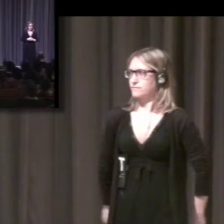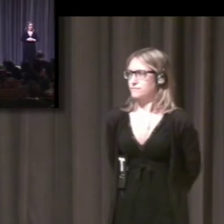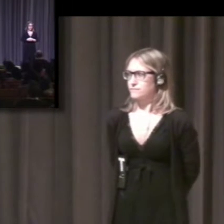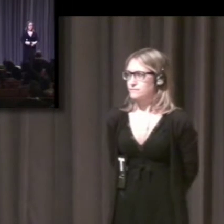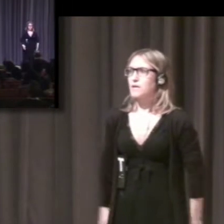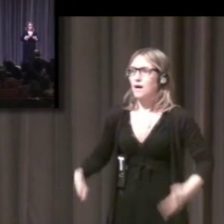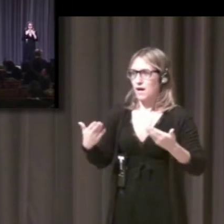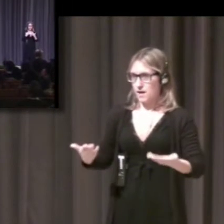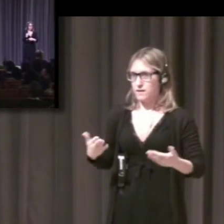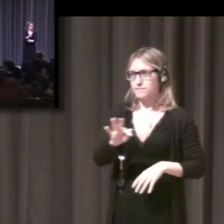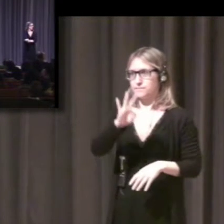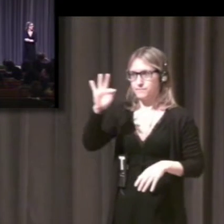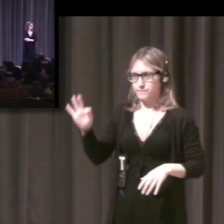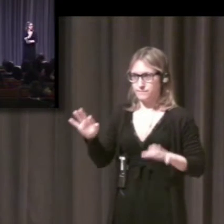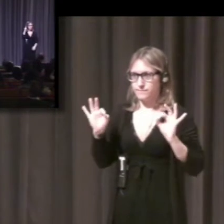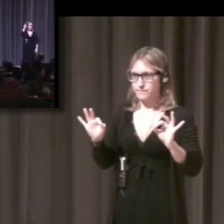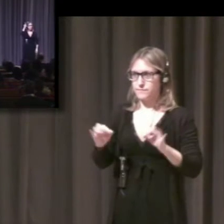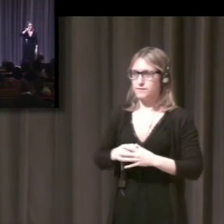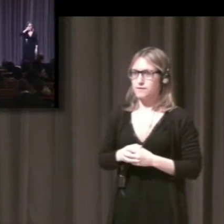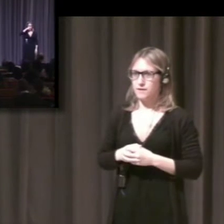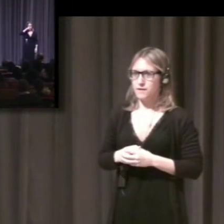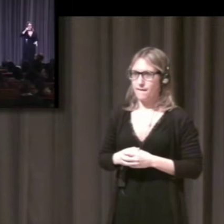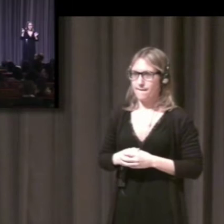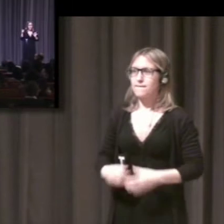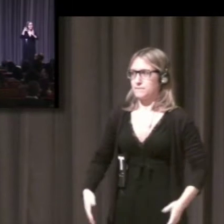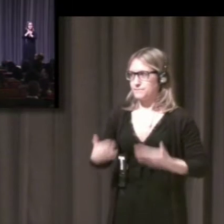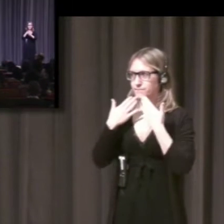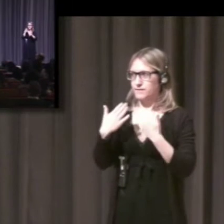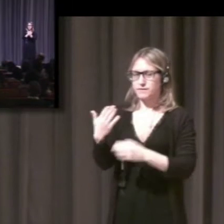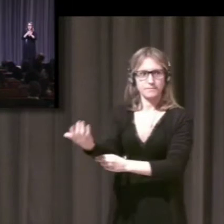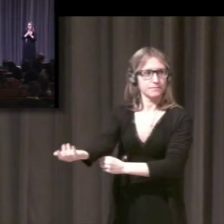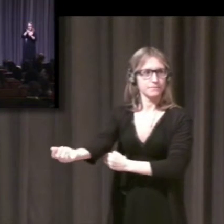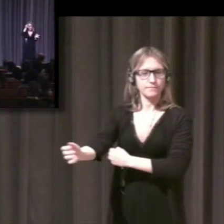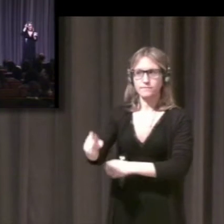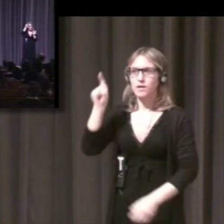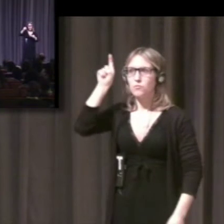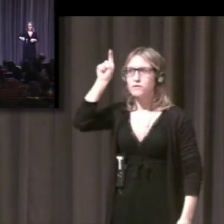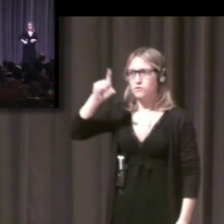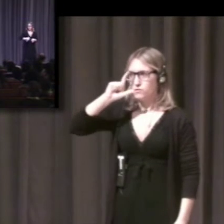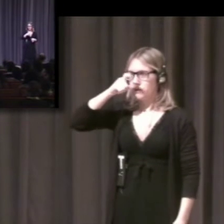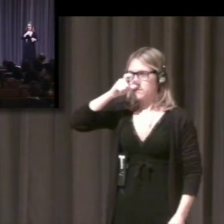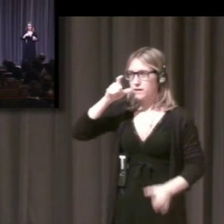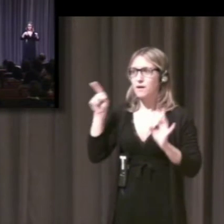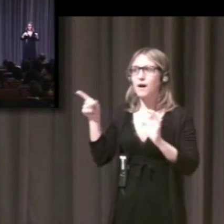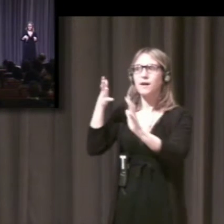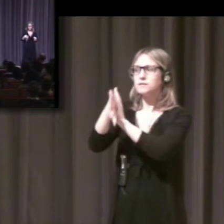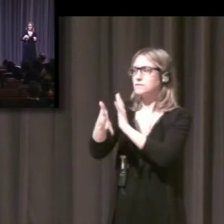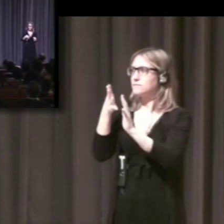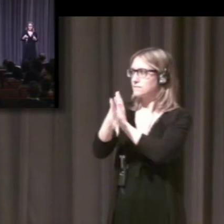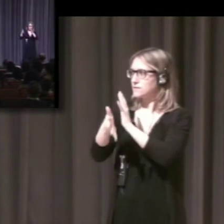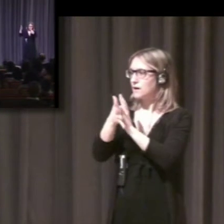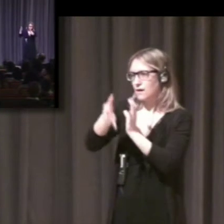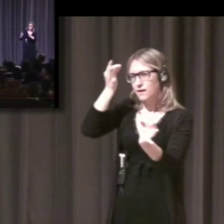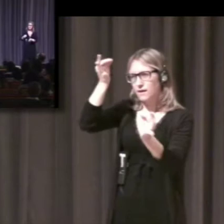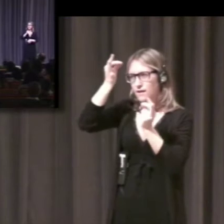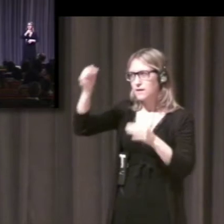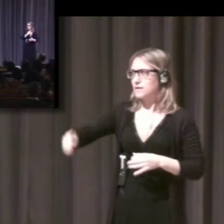Gràcies. El professor Josep Kerr, que ens explicarà en més detall qui és la persona...